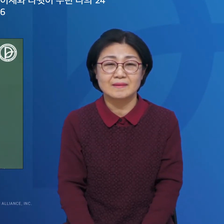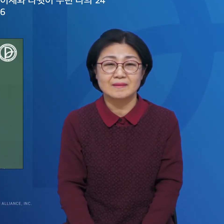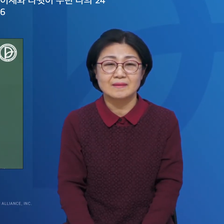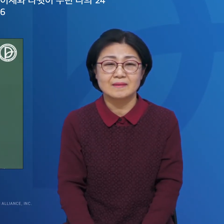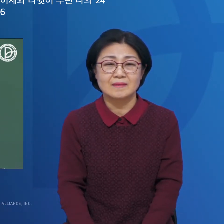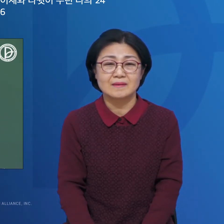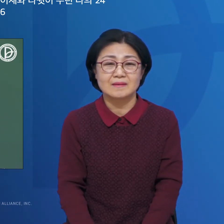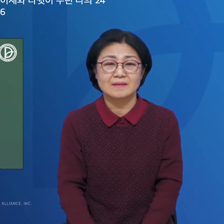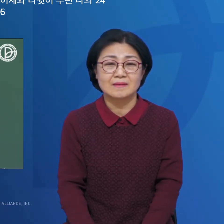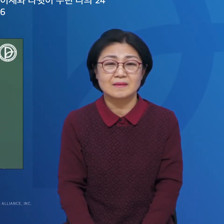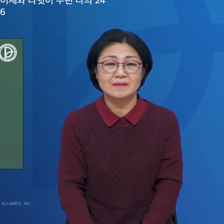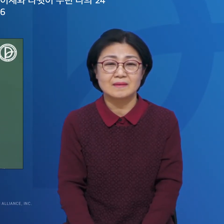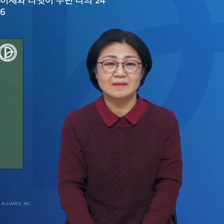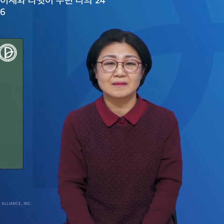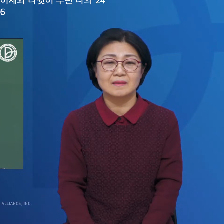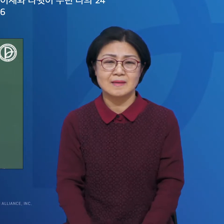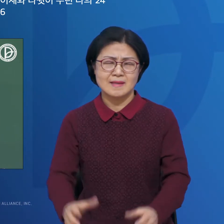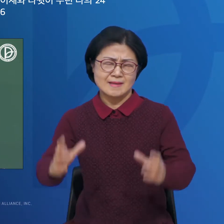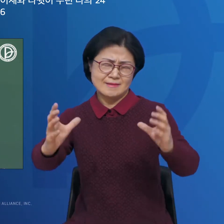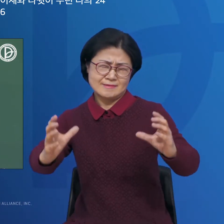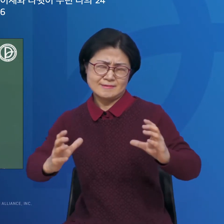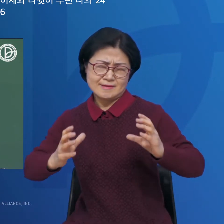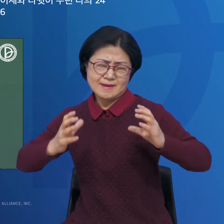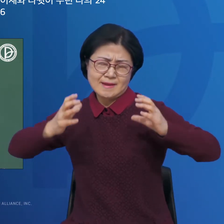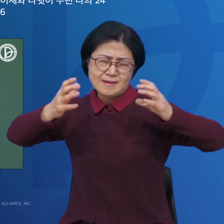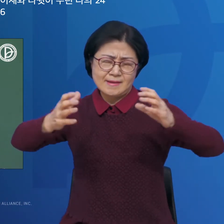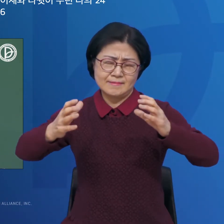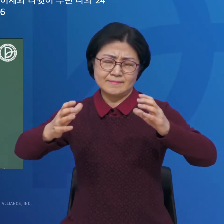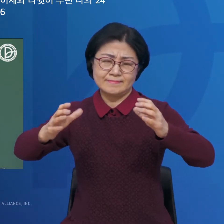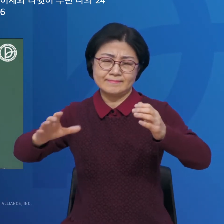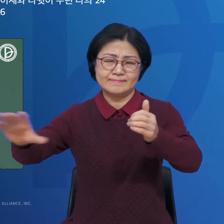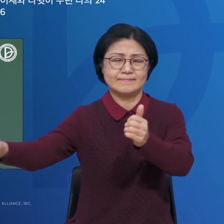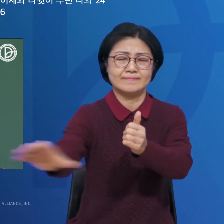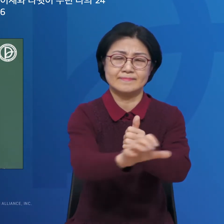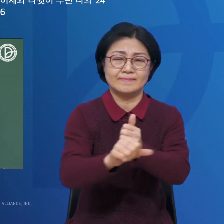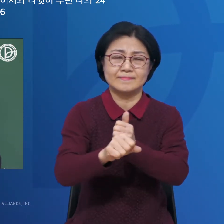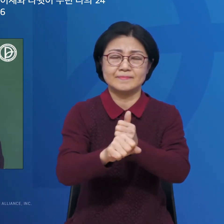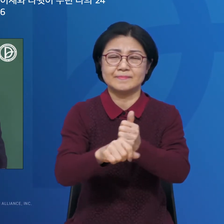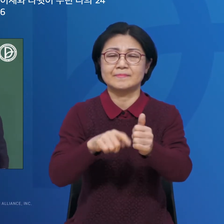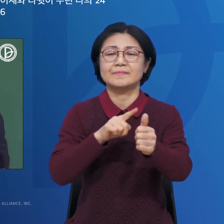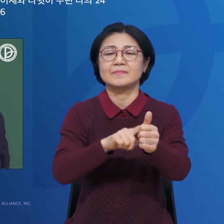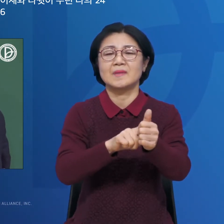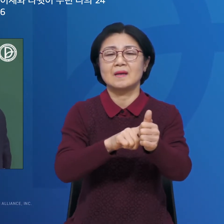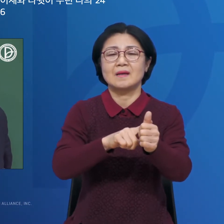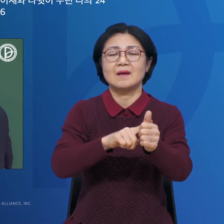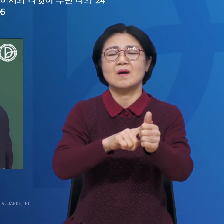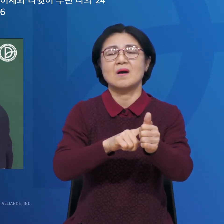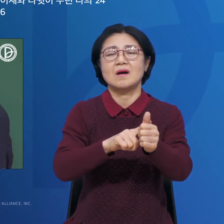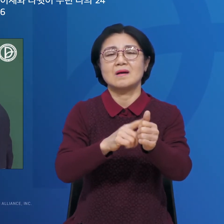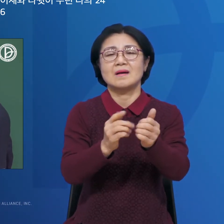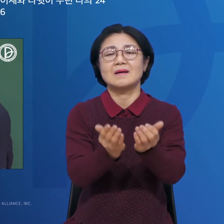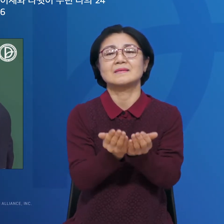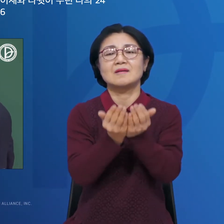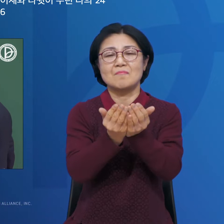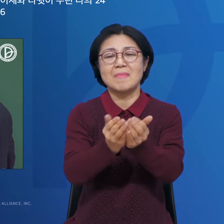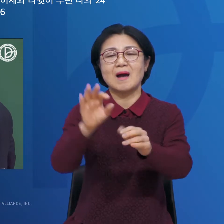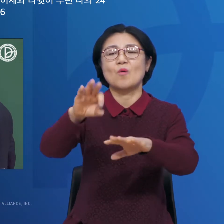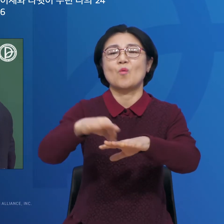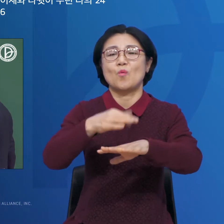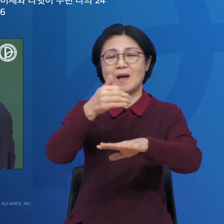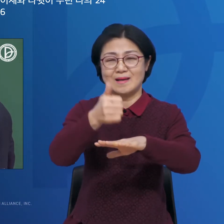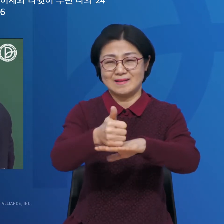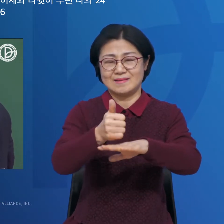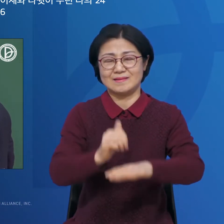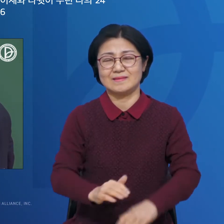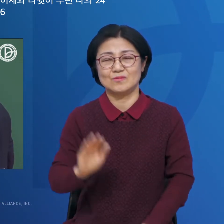세계를 움직이는 선박왕 됐어요. He became one of the kings of the ships of the oceans. 그 사람이 미국 사람도